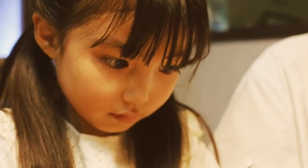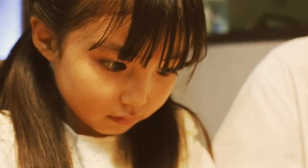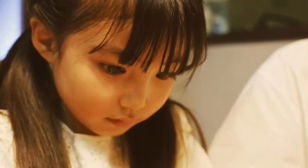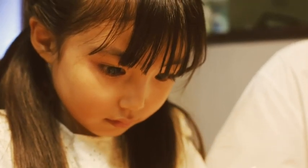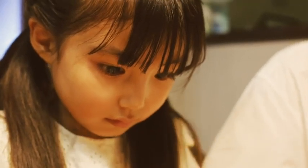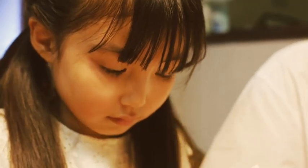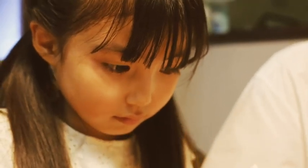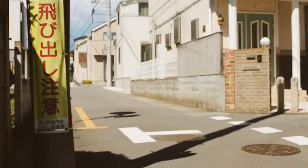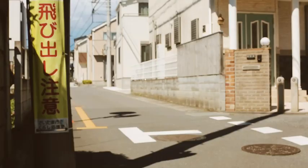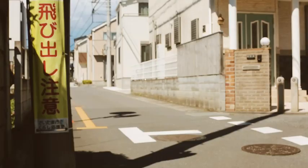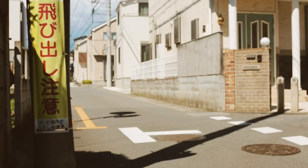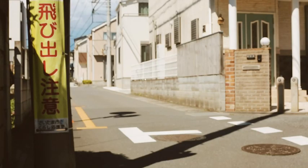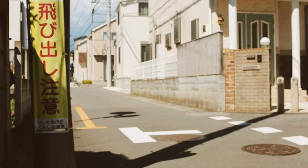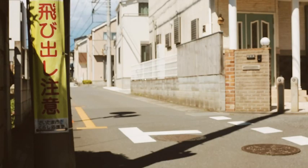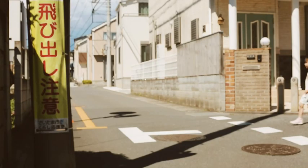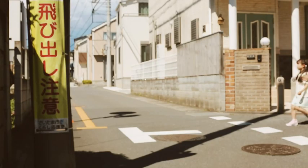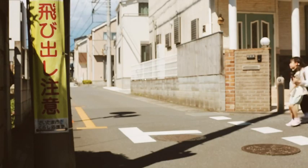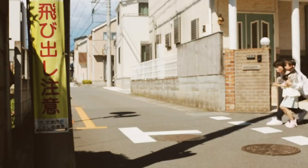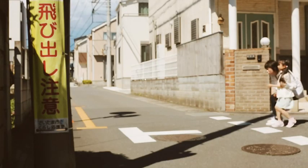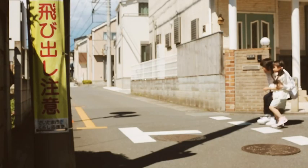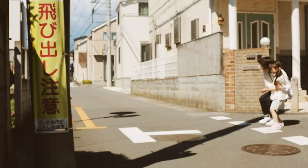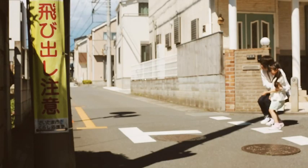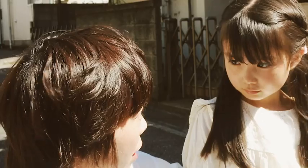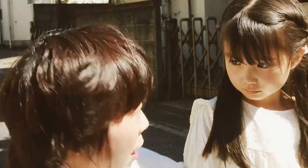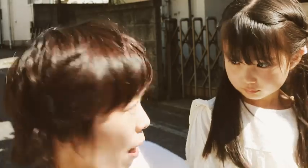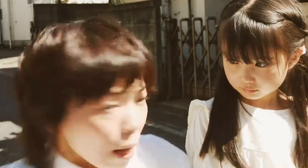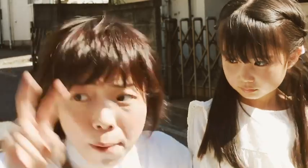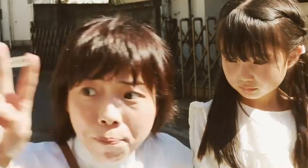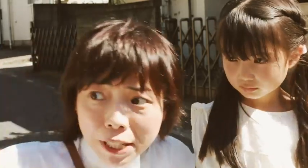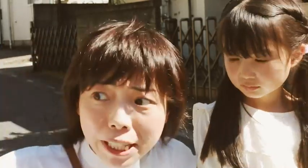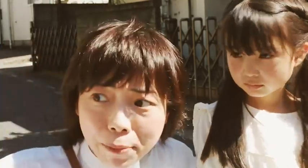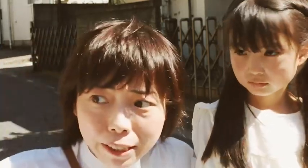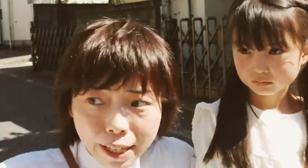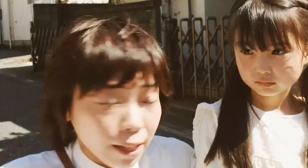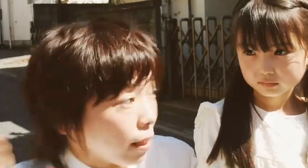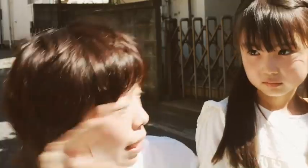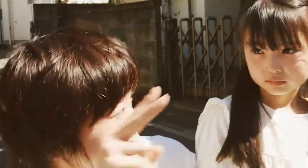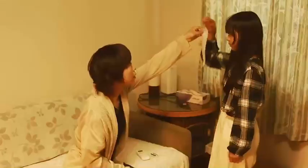て。 危ない。 右見て。